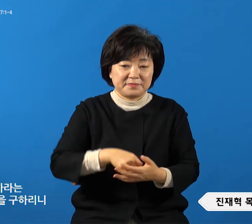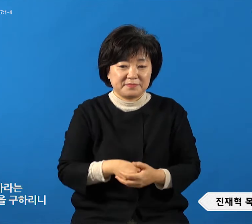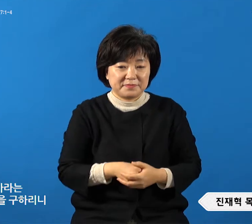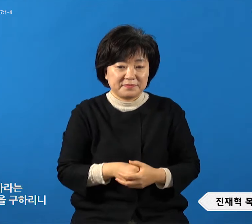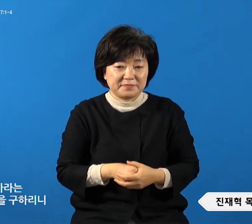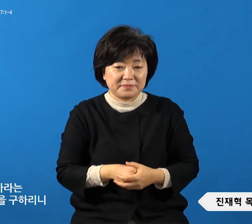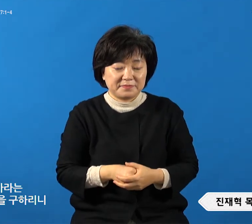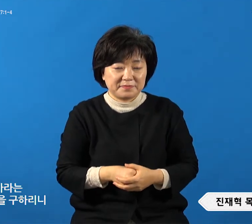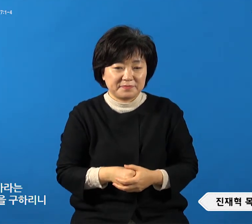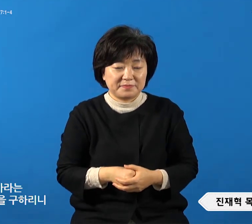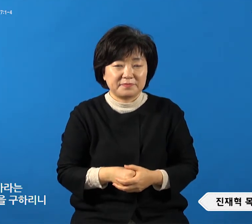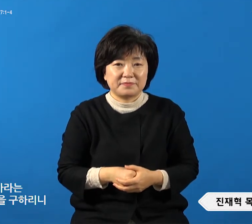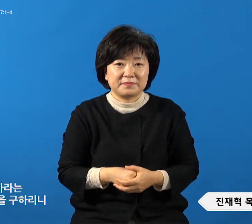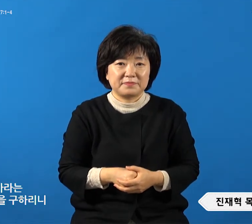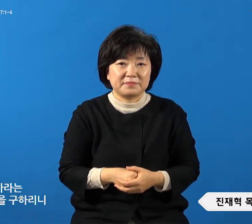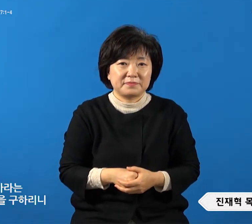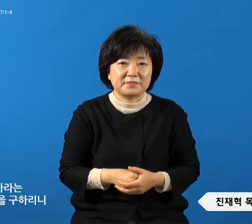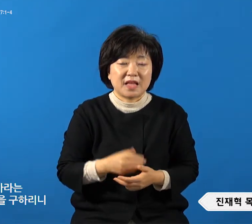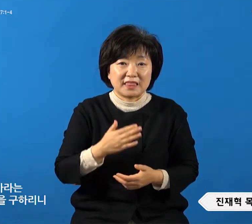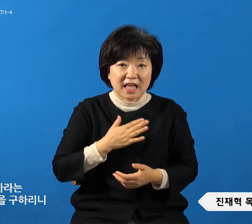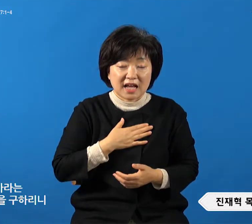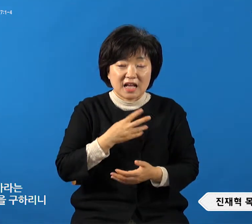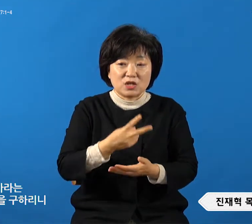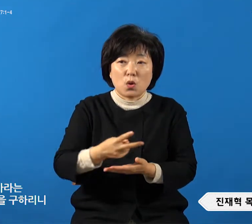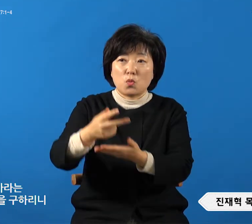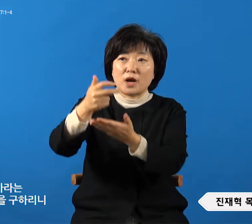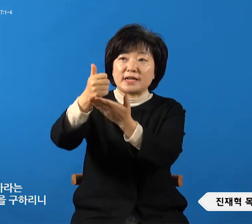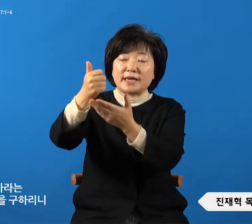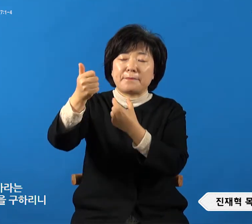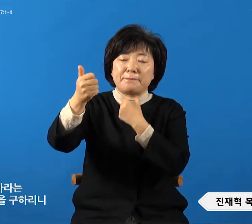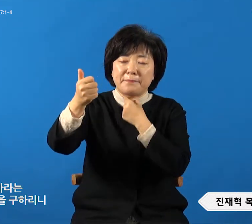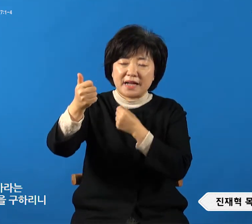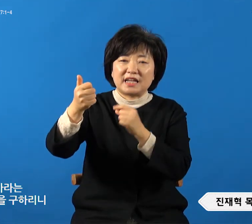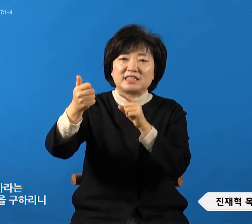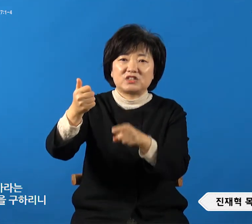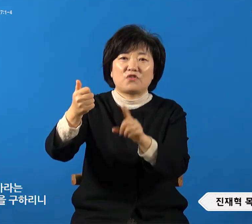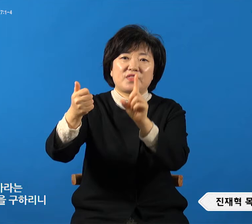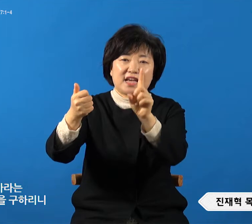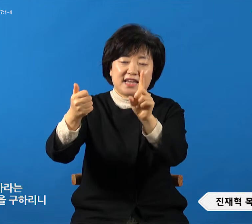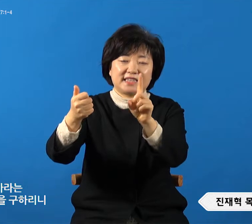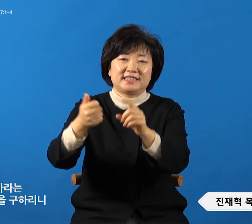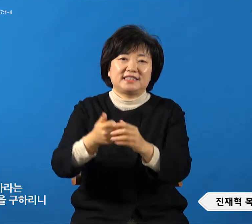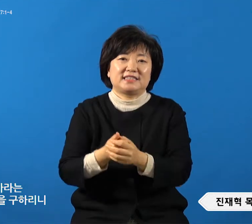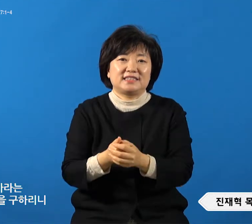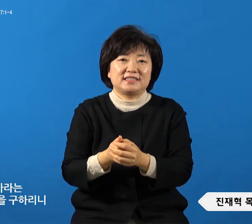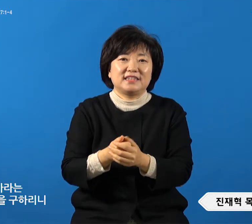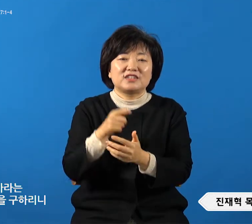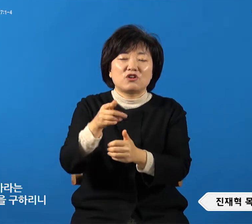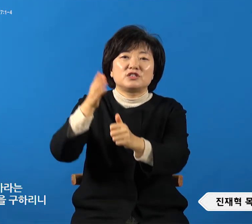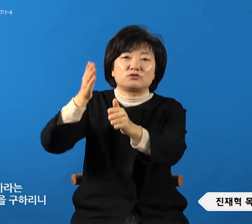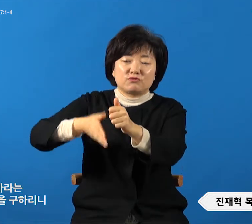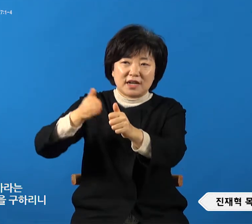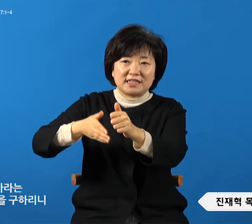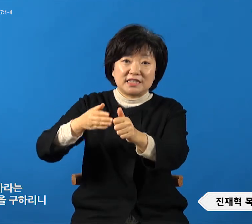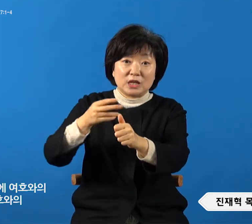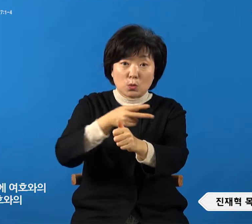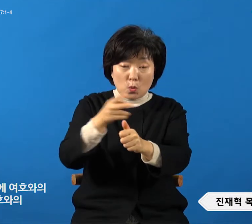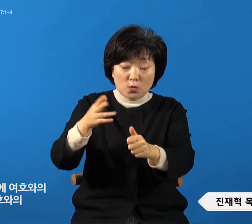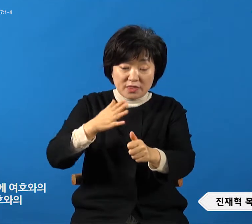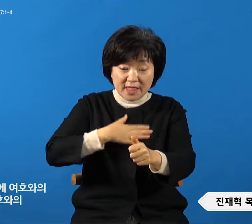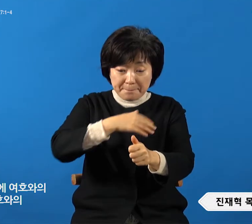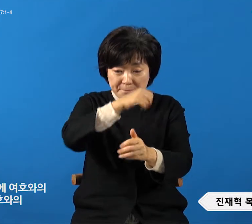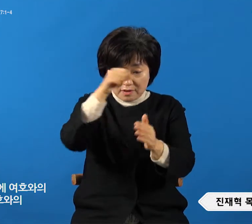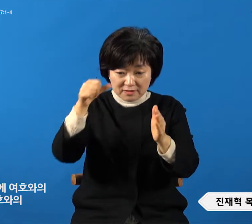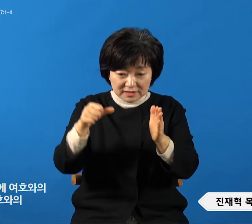읽겠습니다. 시작. 내가 여호와께 바라는 한 가지 일, 그것을 구하리니 곧 내가